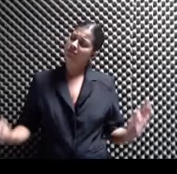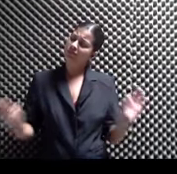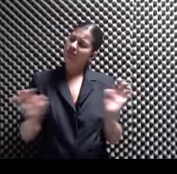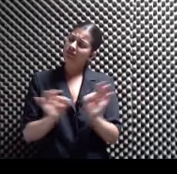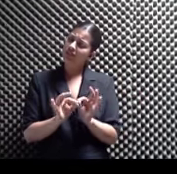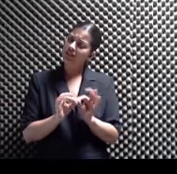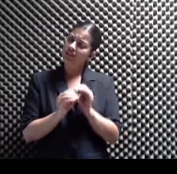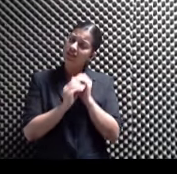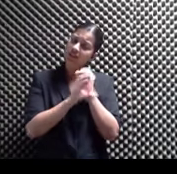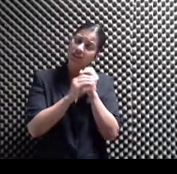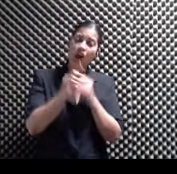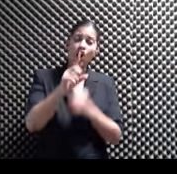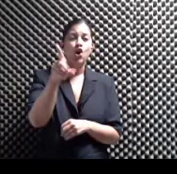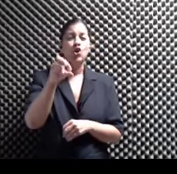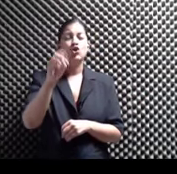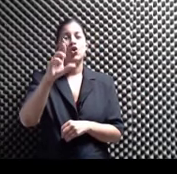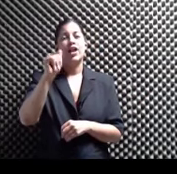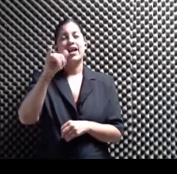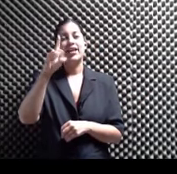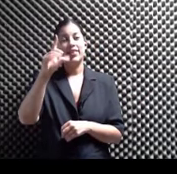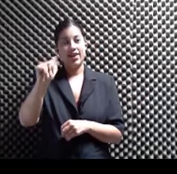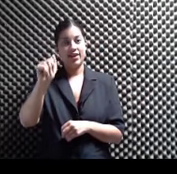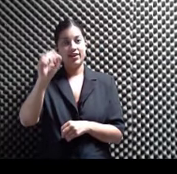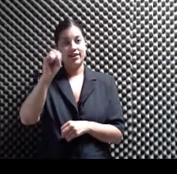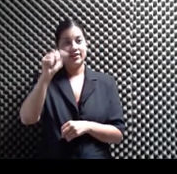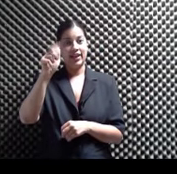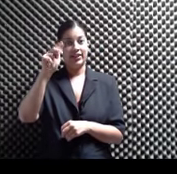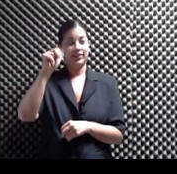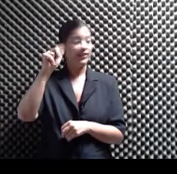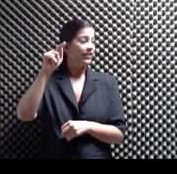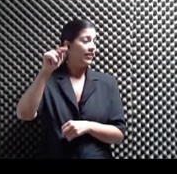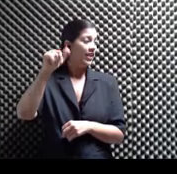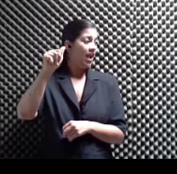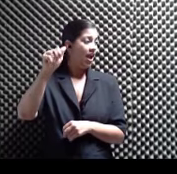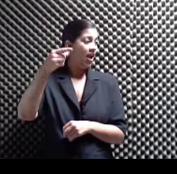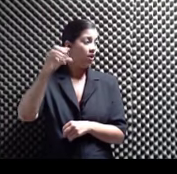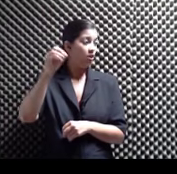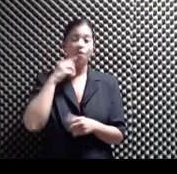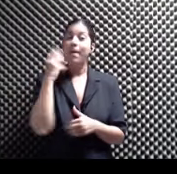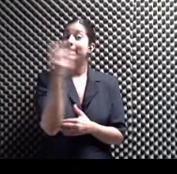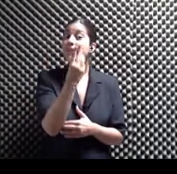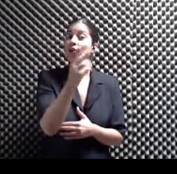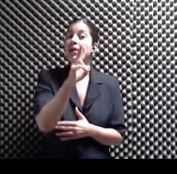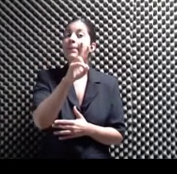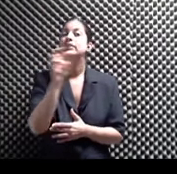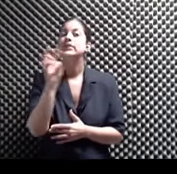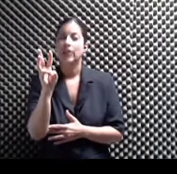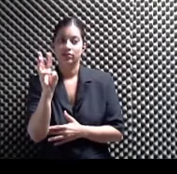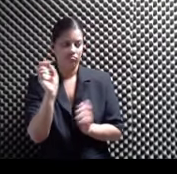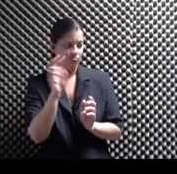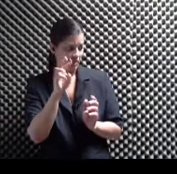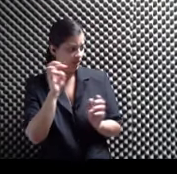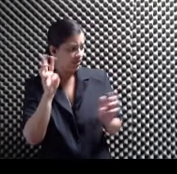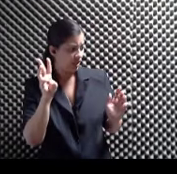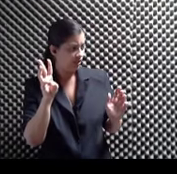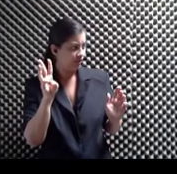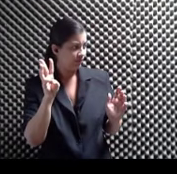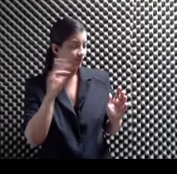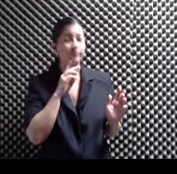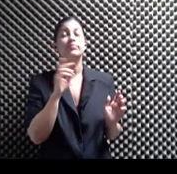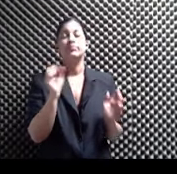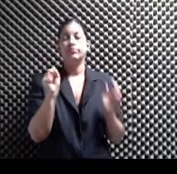decirle que tenemos a Zoraida Santiago las semanas, el miércoles 26. Ajá, creo que es, sí. 26. Uh-huh. Tenemos